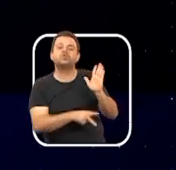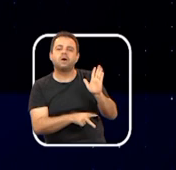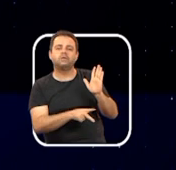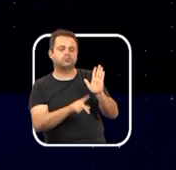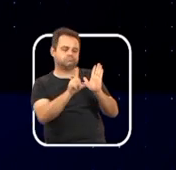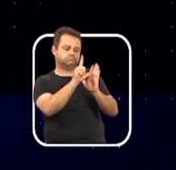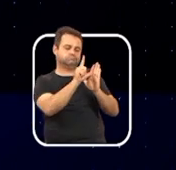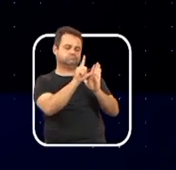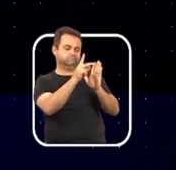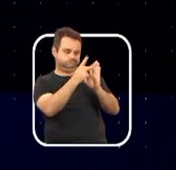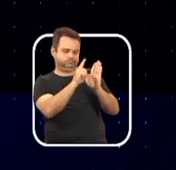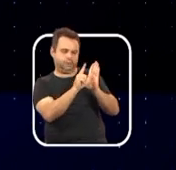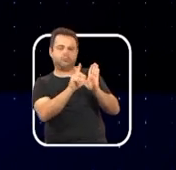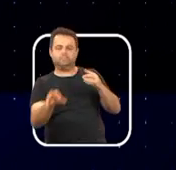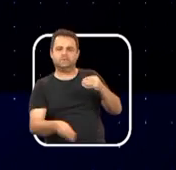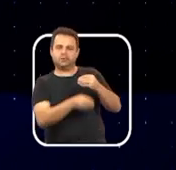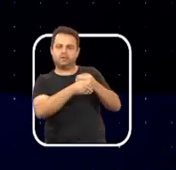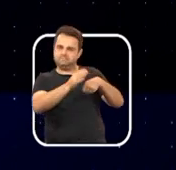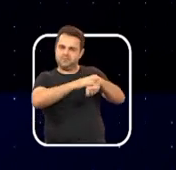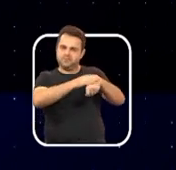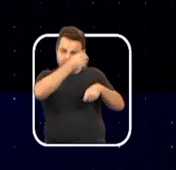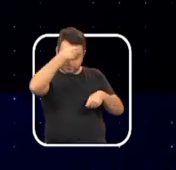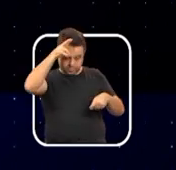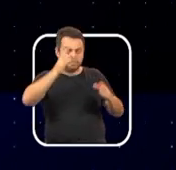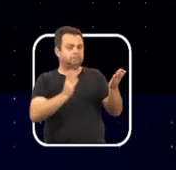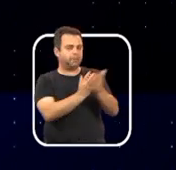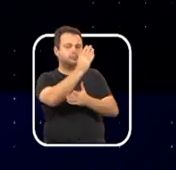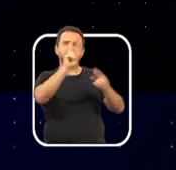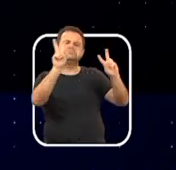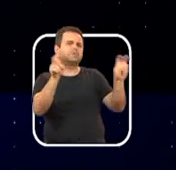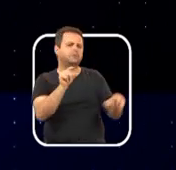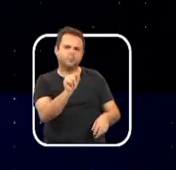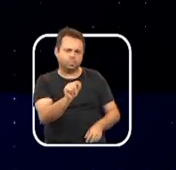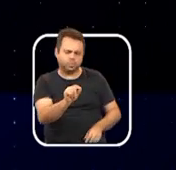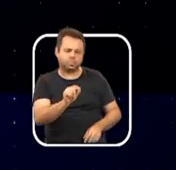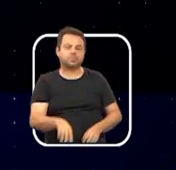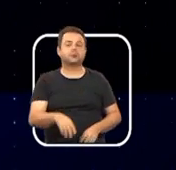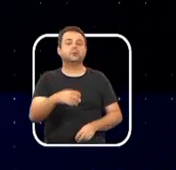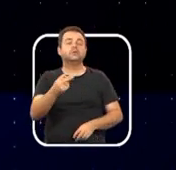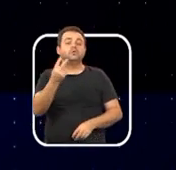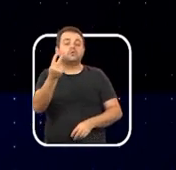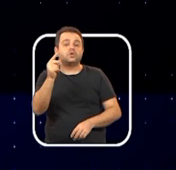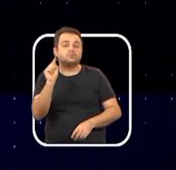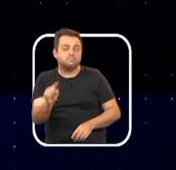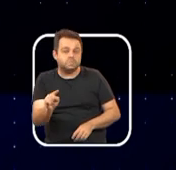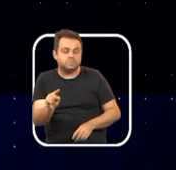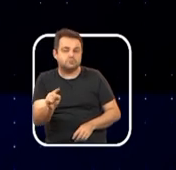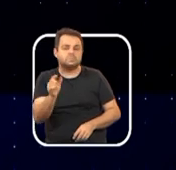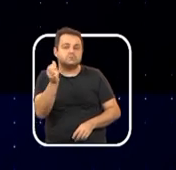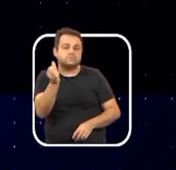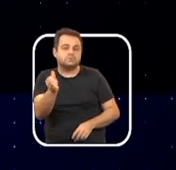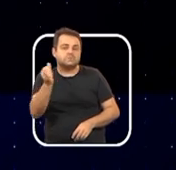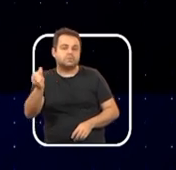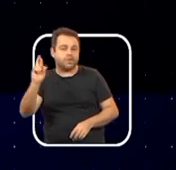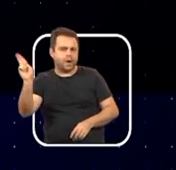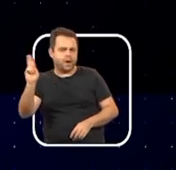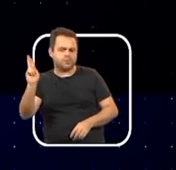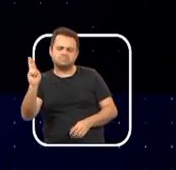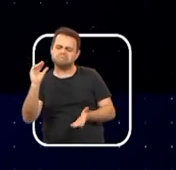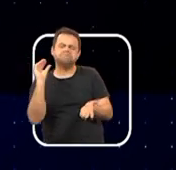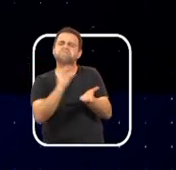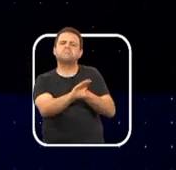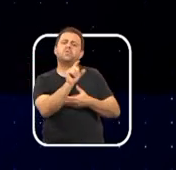do Executivo que fixa em R$ 2.280 o bônus educador presente